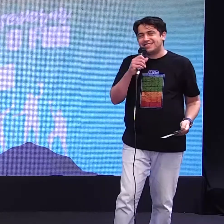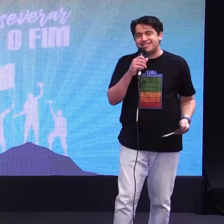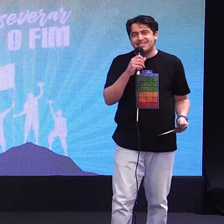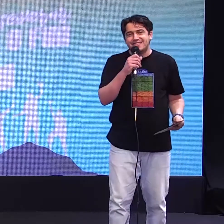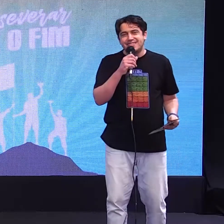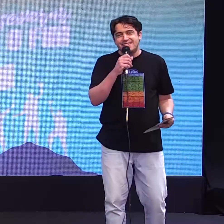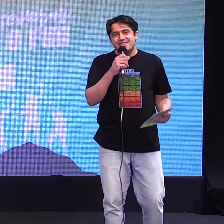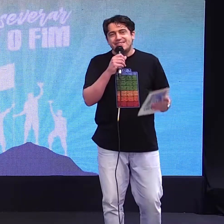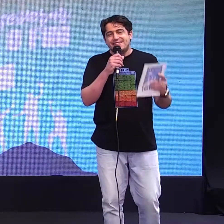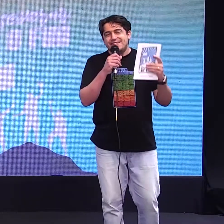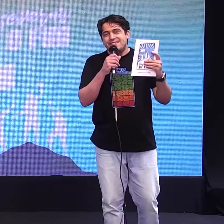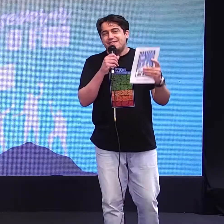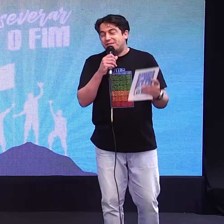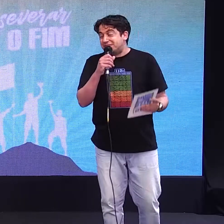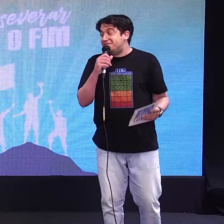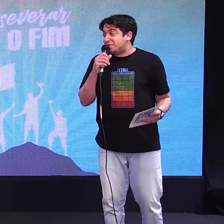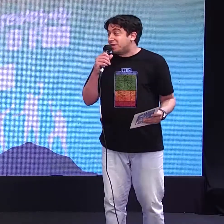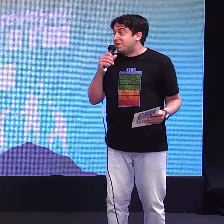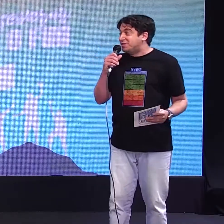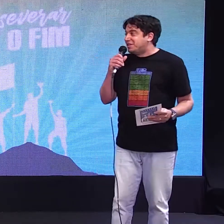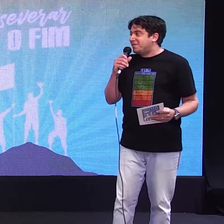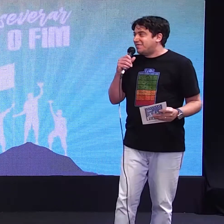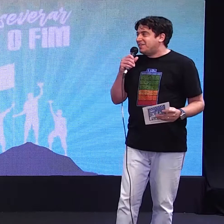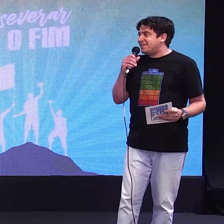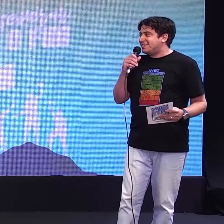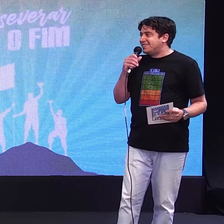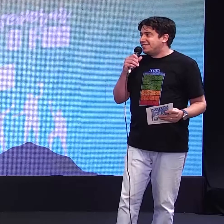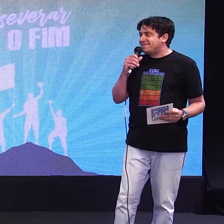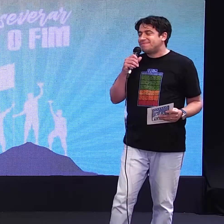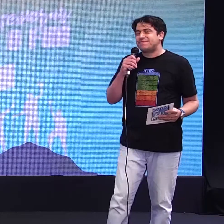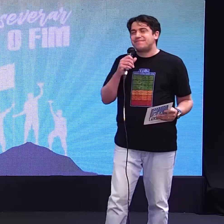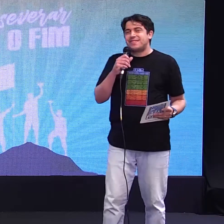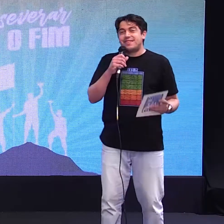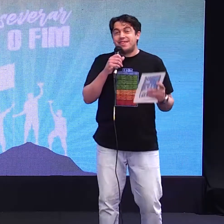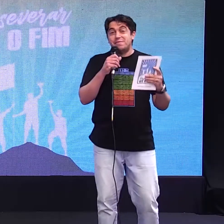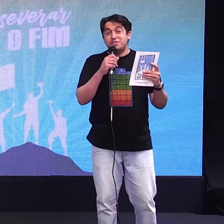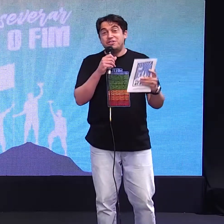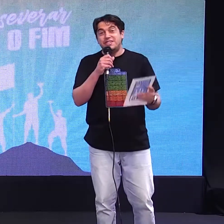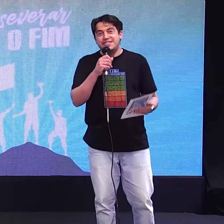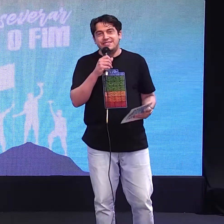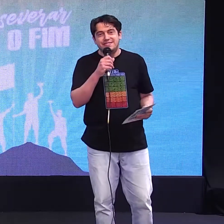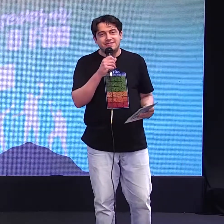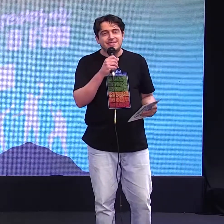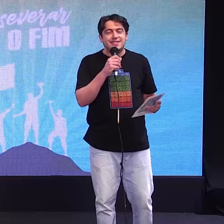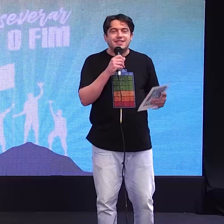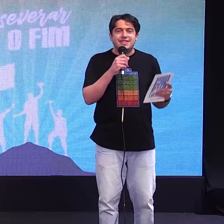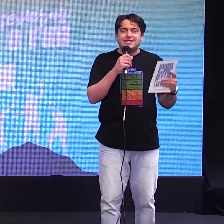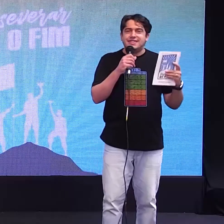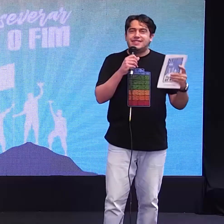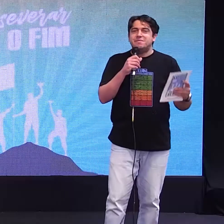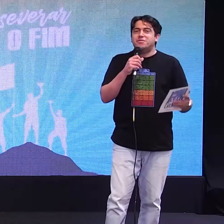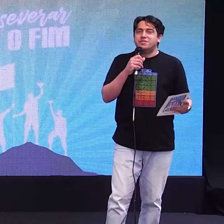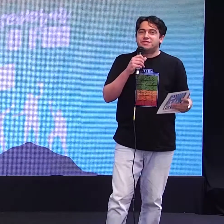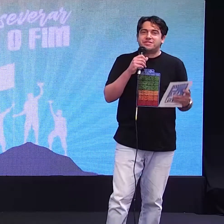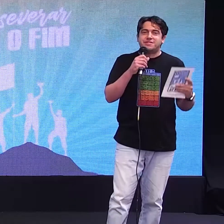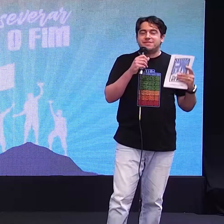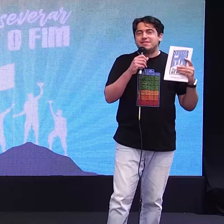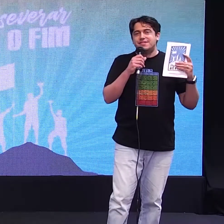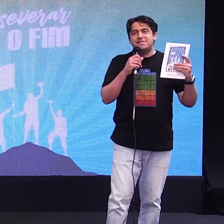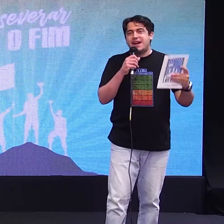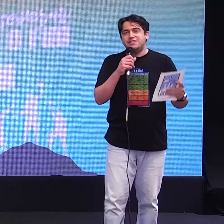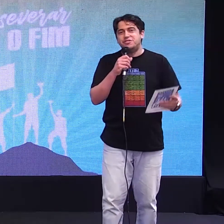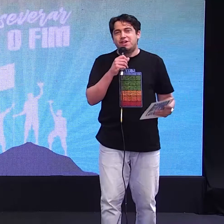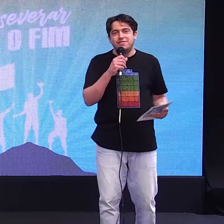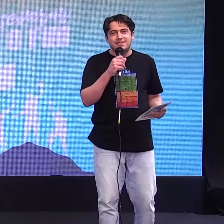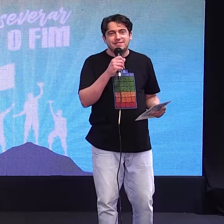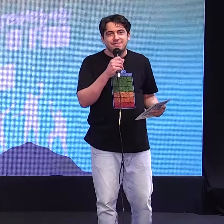Jovens. Ontem tivemos uma abertura maravilhosa, hein? Emocionante. Testemunhos